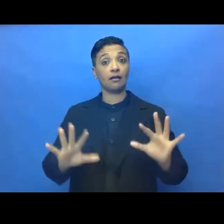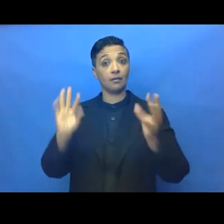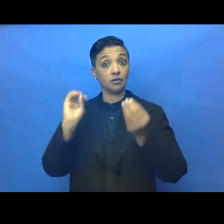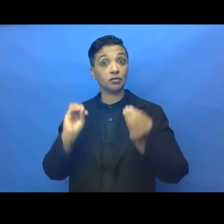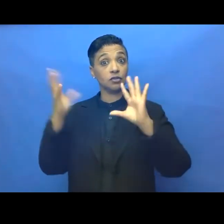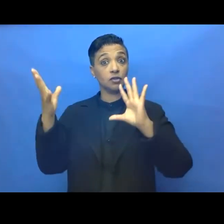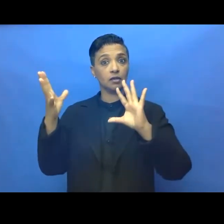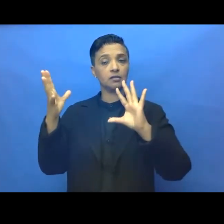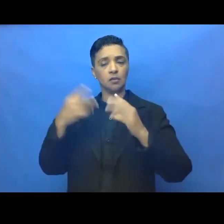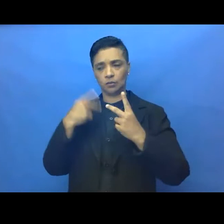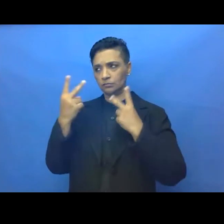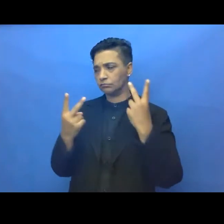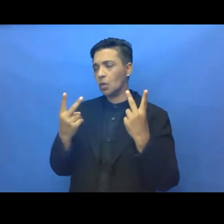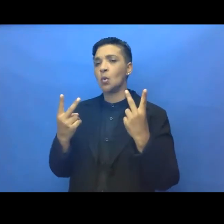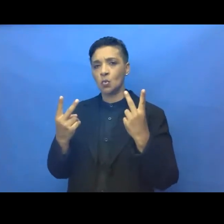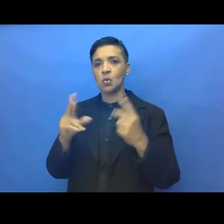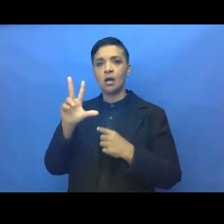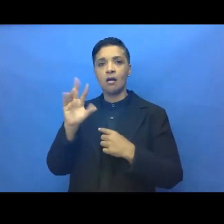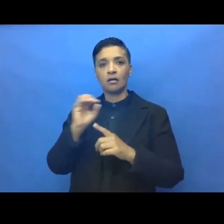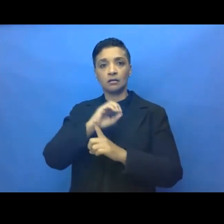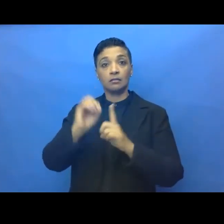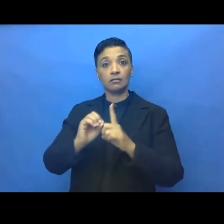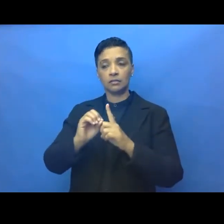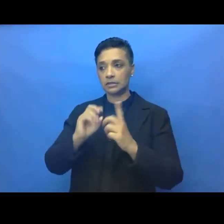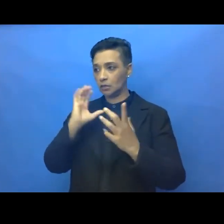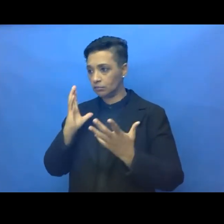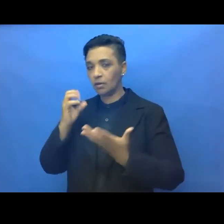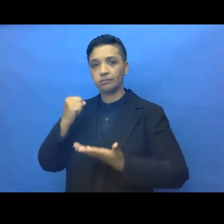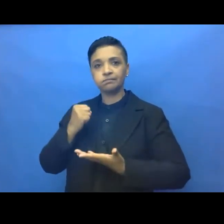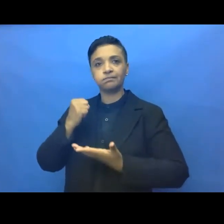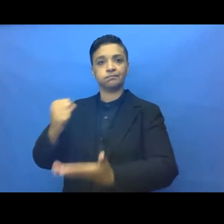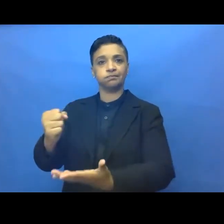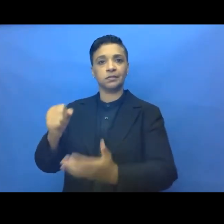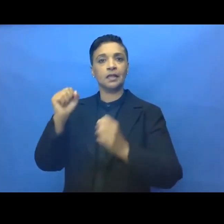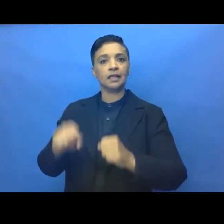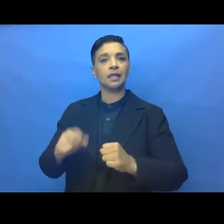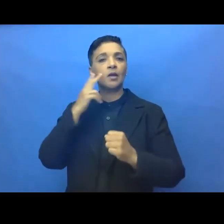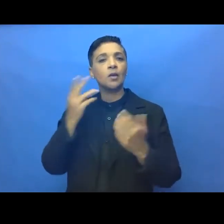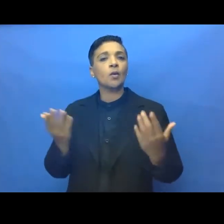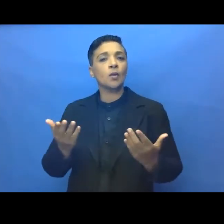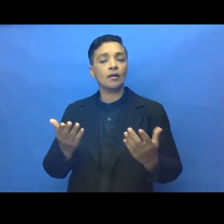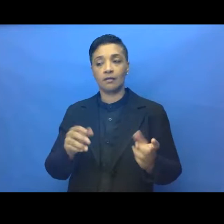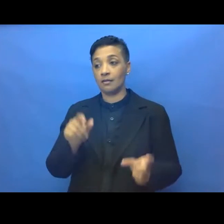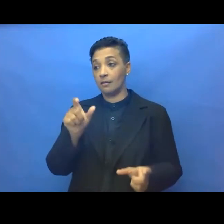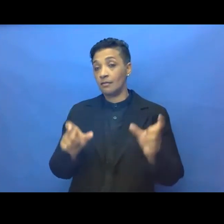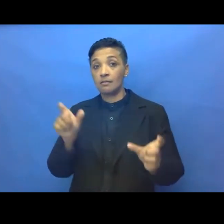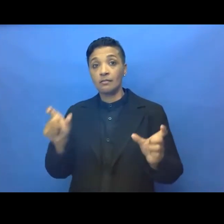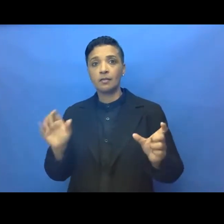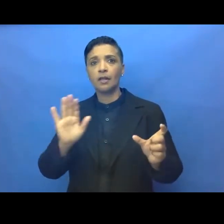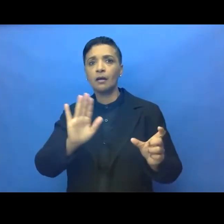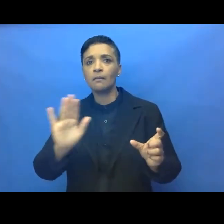pendant des crises liées aux catastrophes etc.